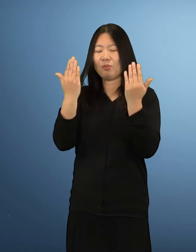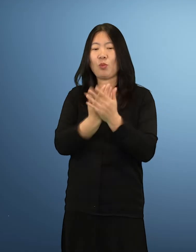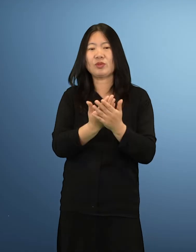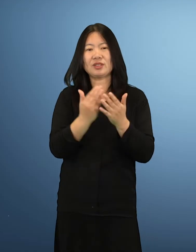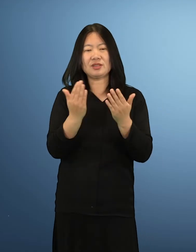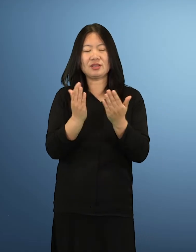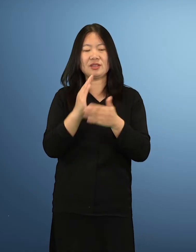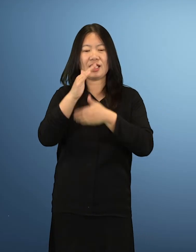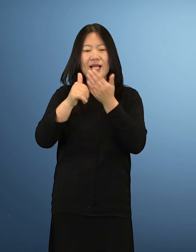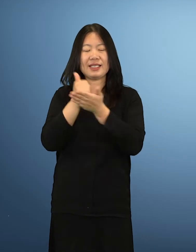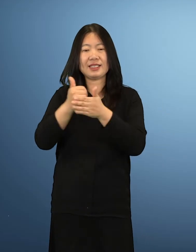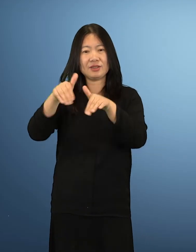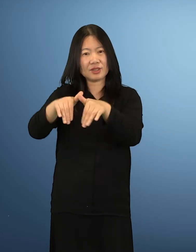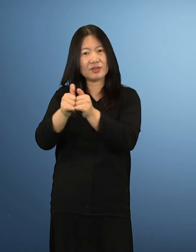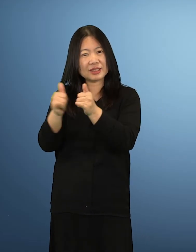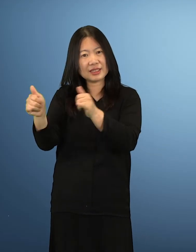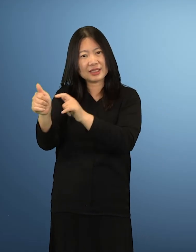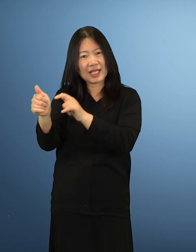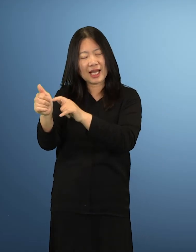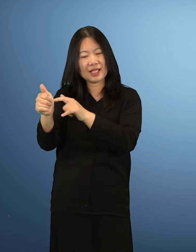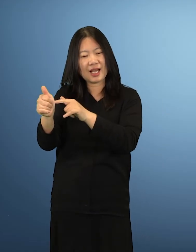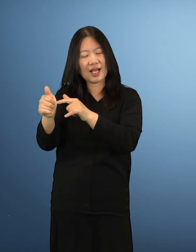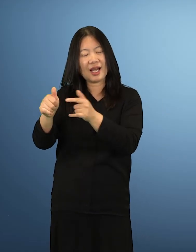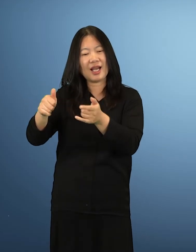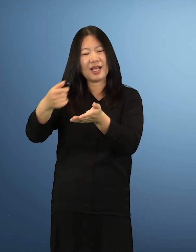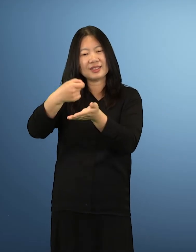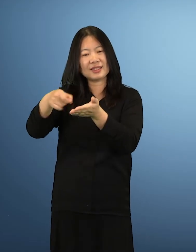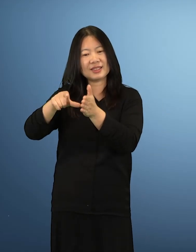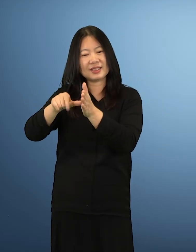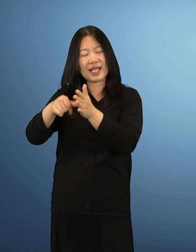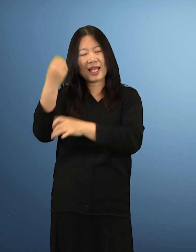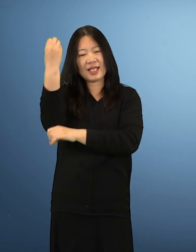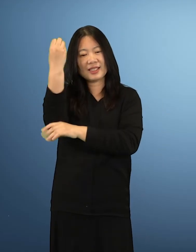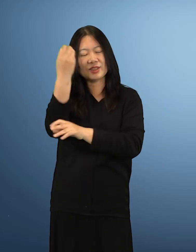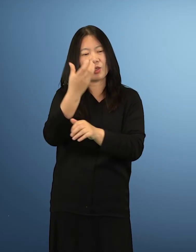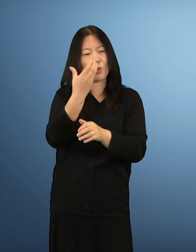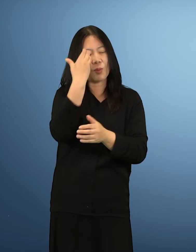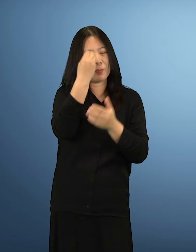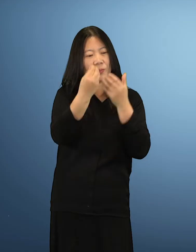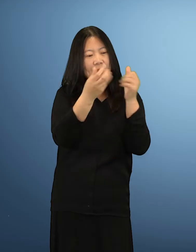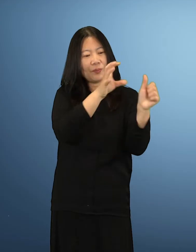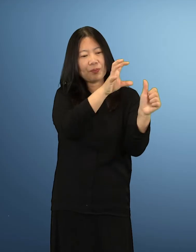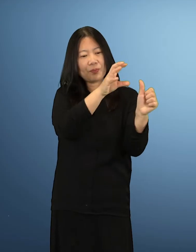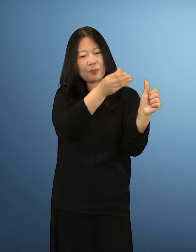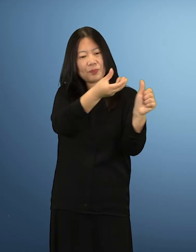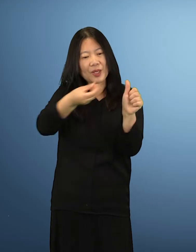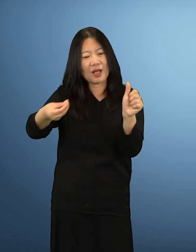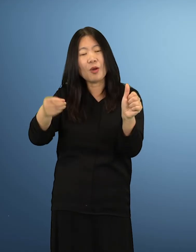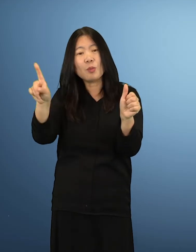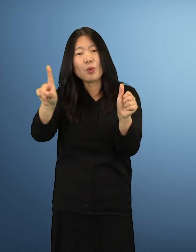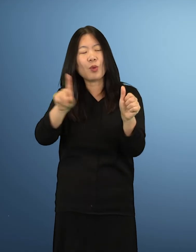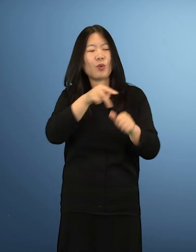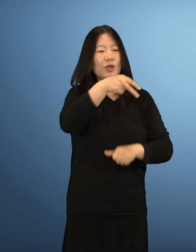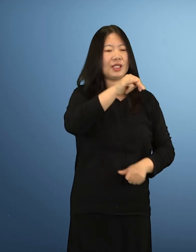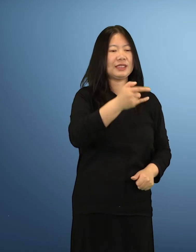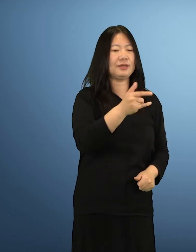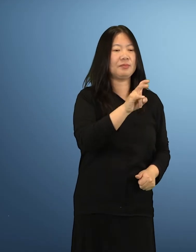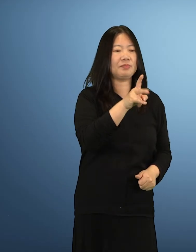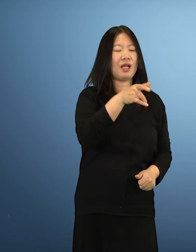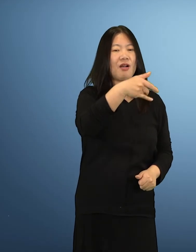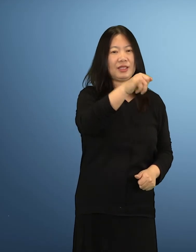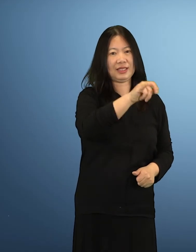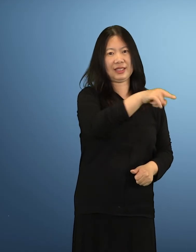신명기라는 기초책을 떠나서는 설명이 안 돼요. 그걸 신명기 신학이라고도 하고